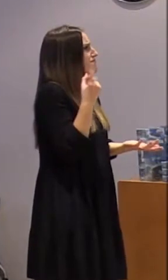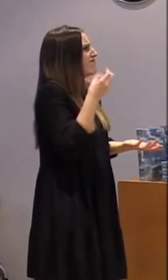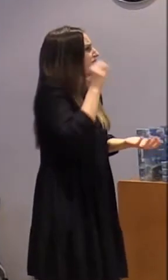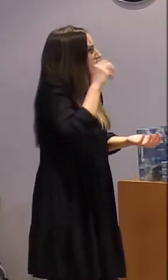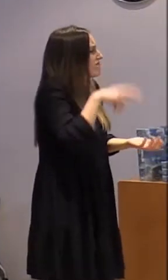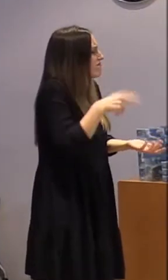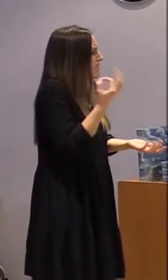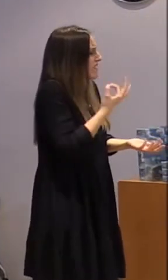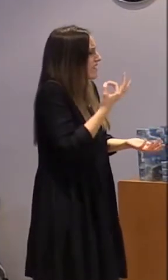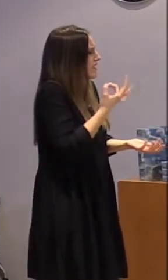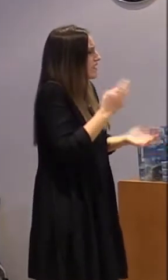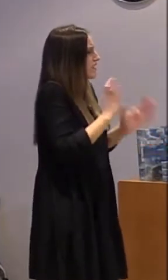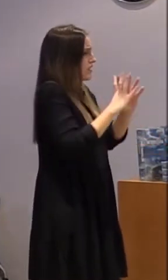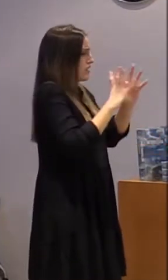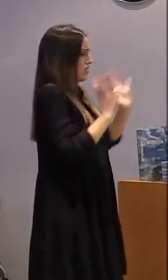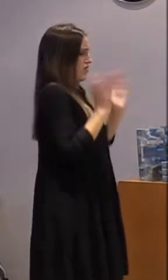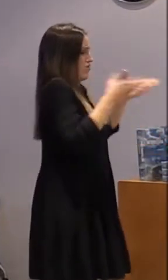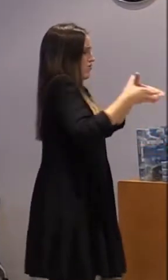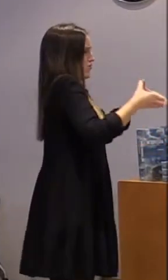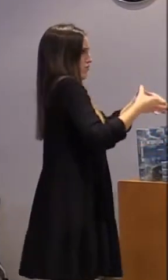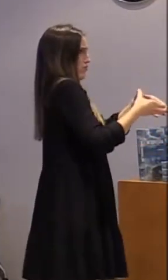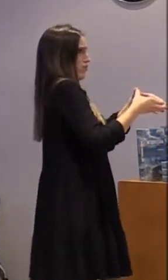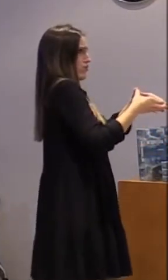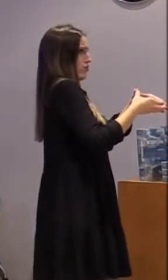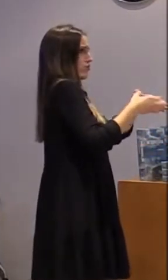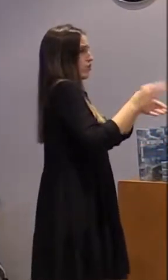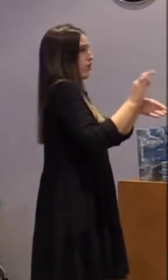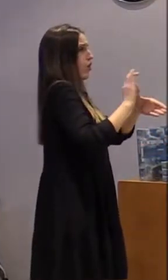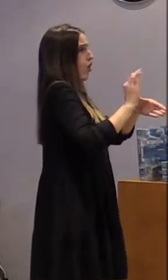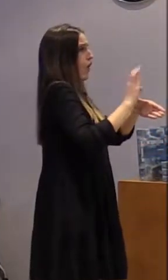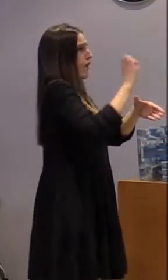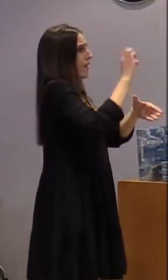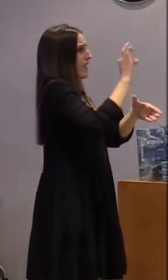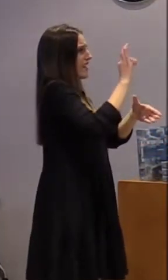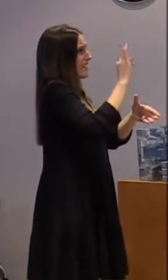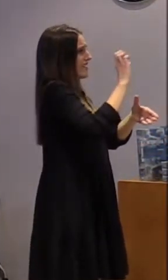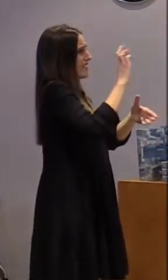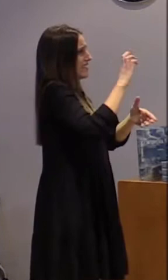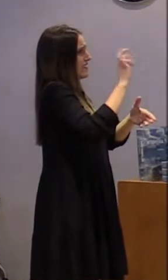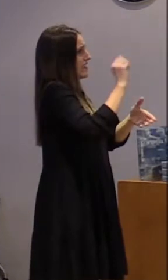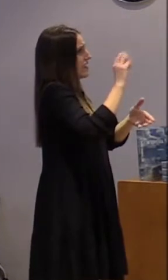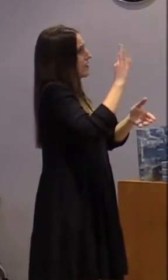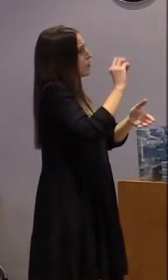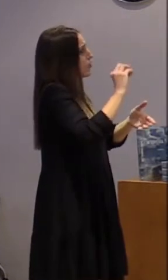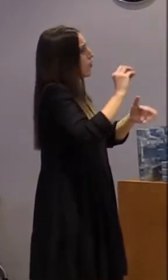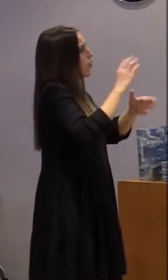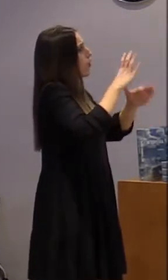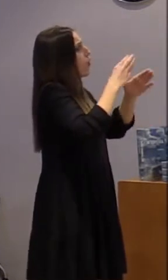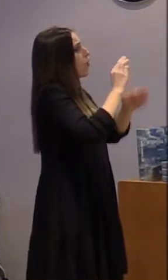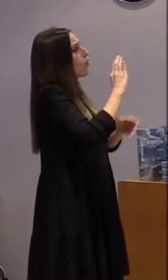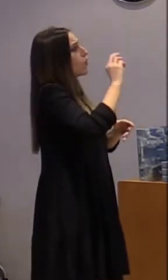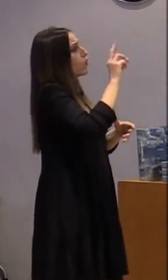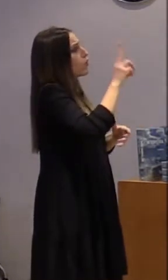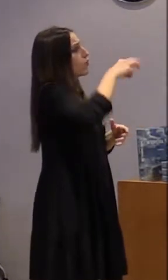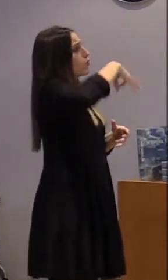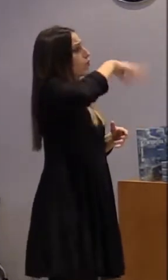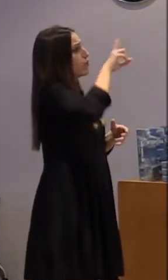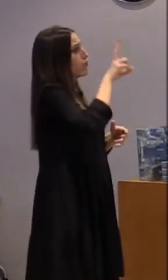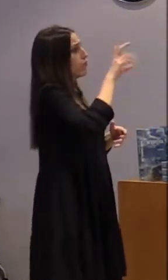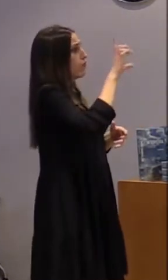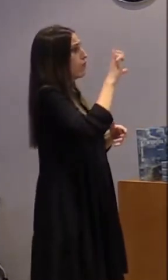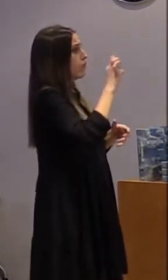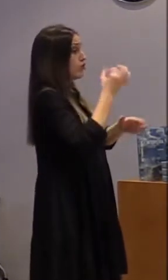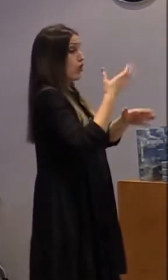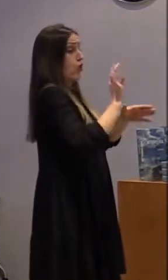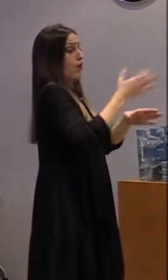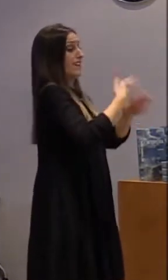¿Serán cúmulos o serán estratocúmulos? O quizás serán estratos. Estos nombres que